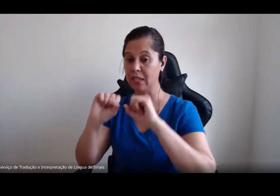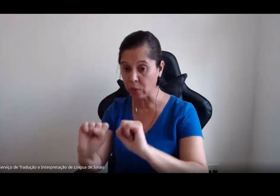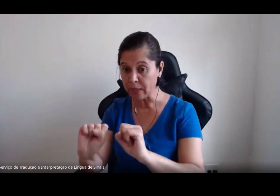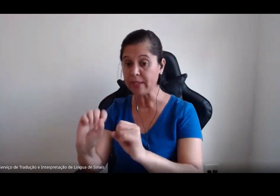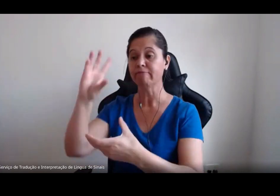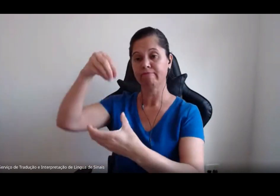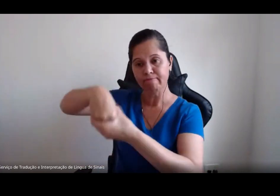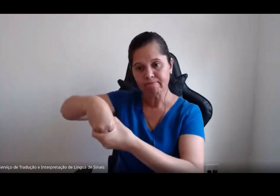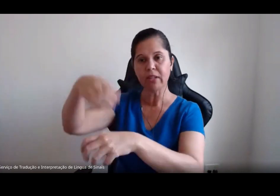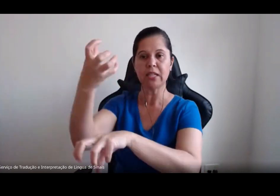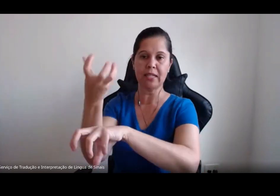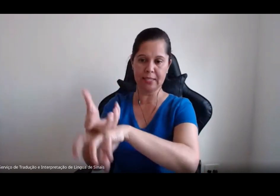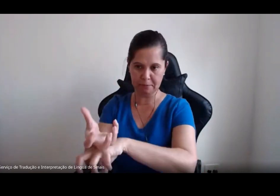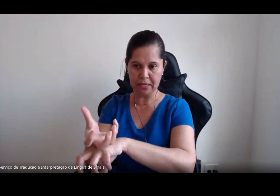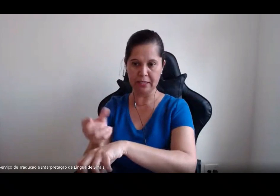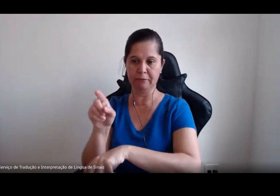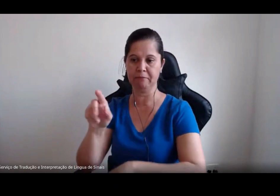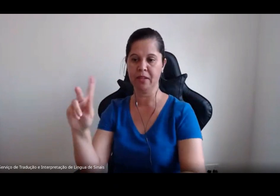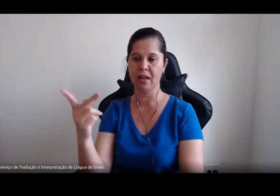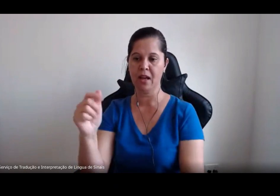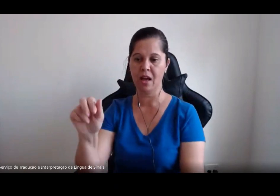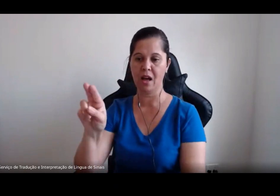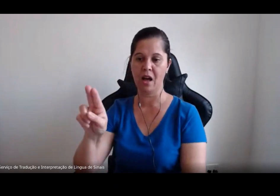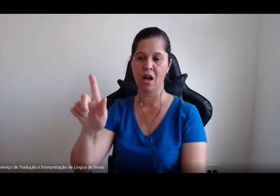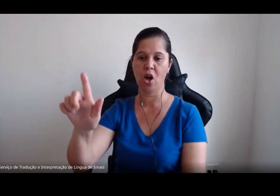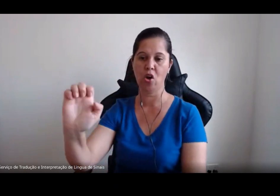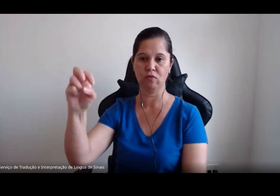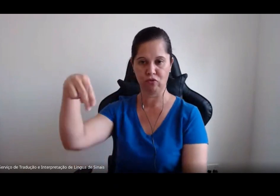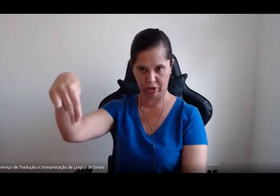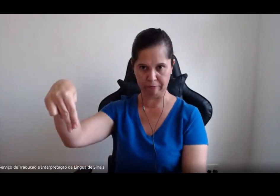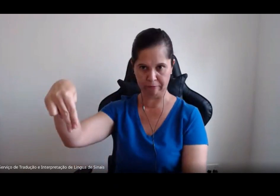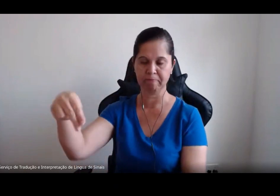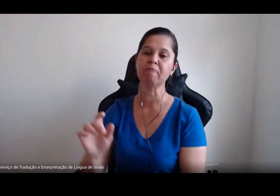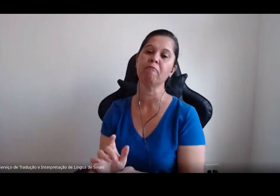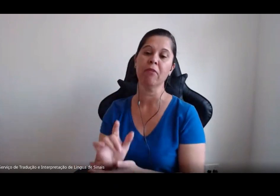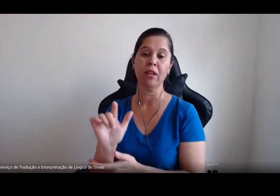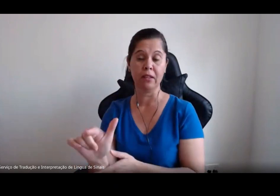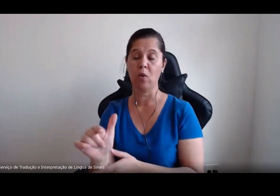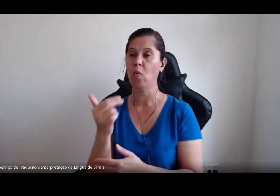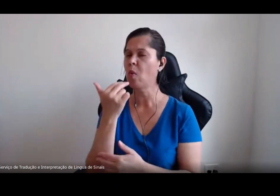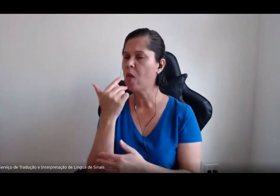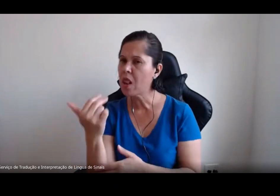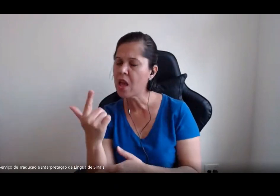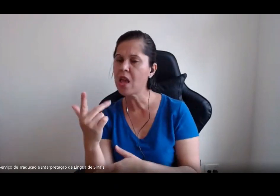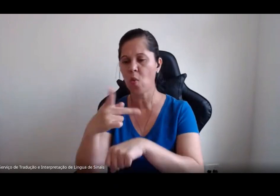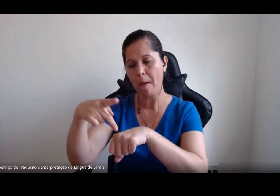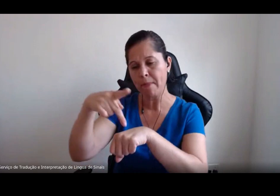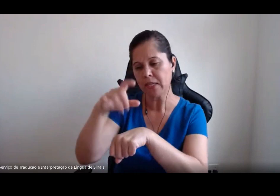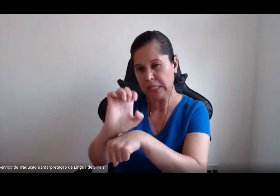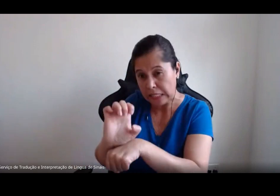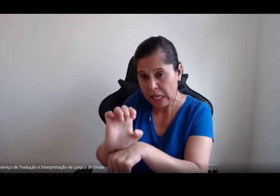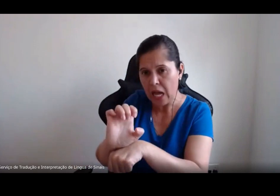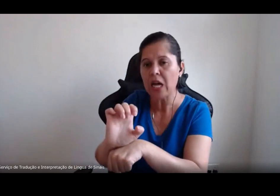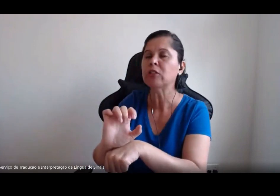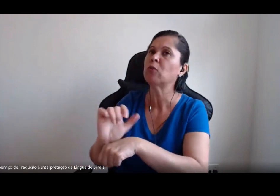linguísticas enquanto disciplina, digamos, né? É, naquele momento, as relações entre língua e Estado